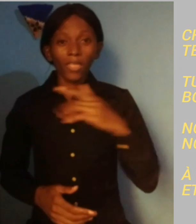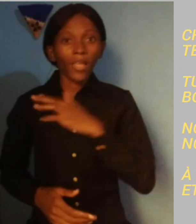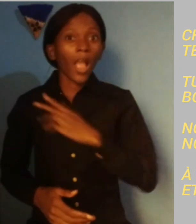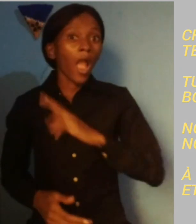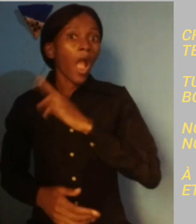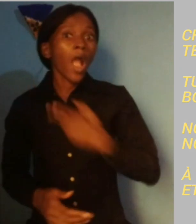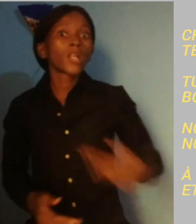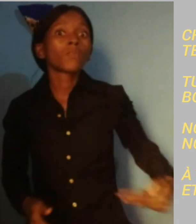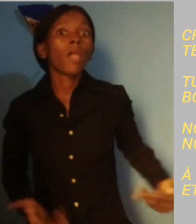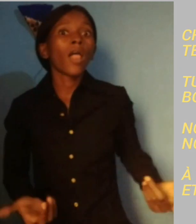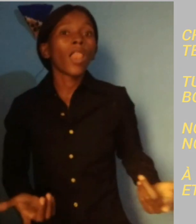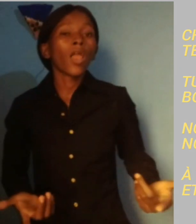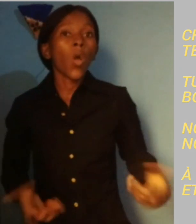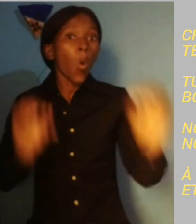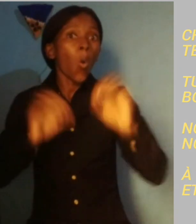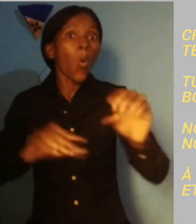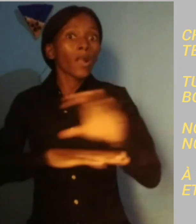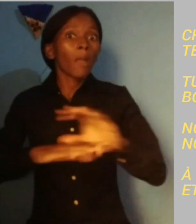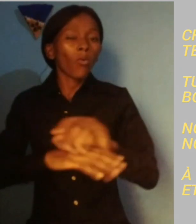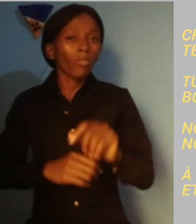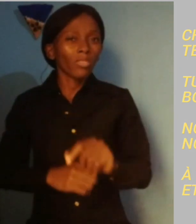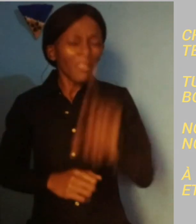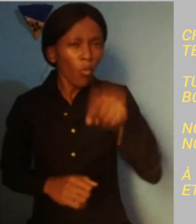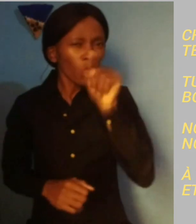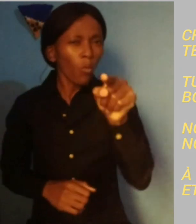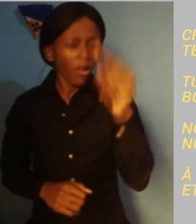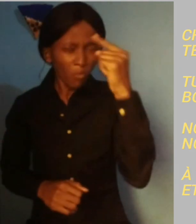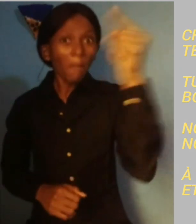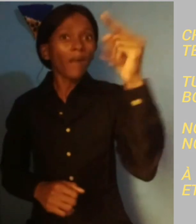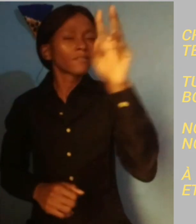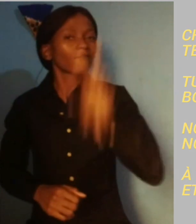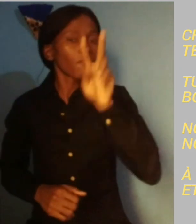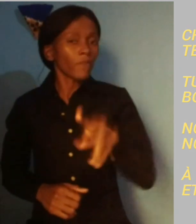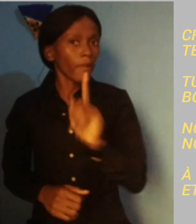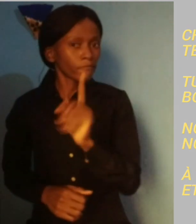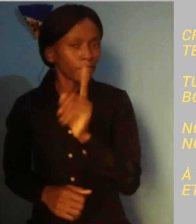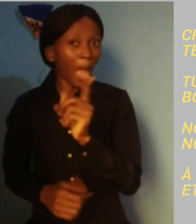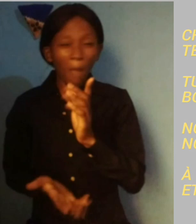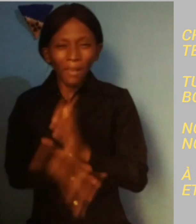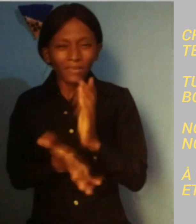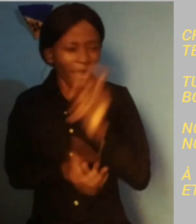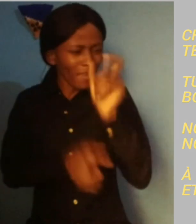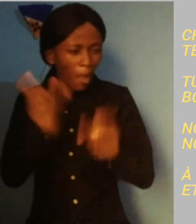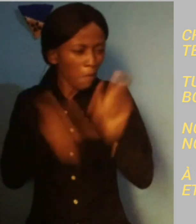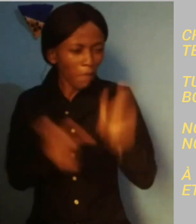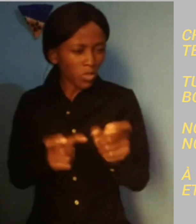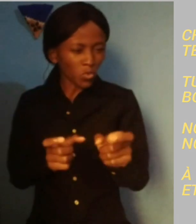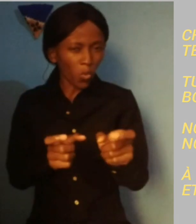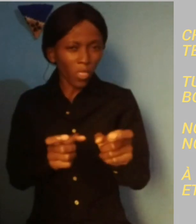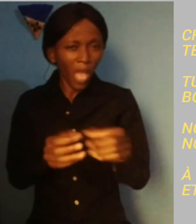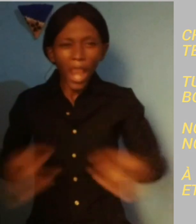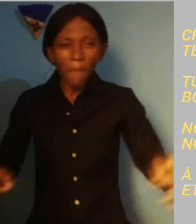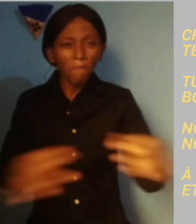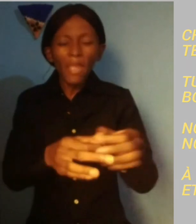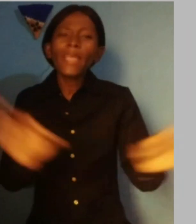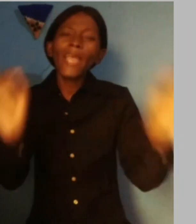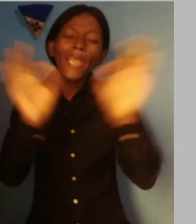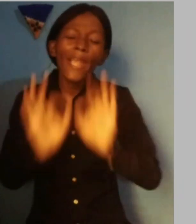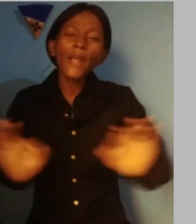du refrain, pense-le vraiment, parce qu'il y a dans le monde des personnes qui n'ont plus de